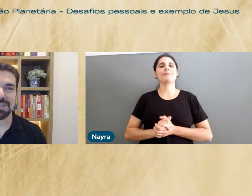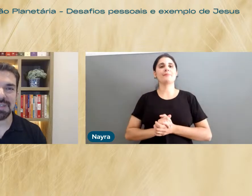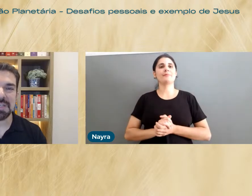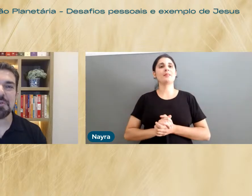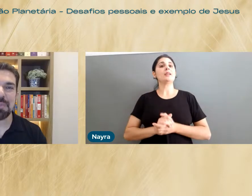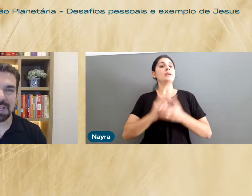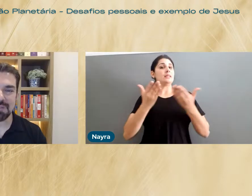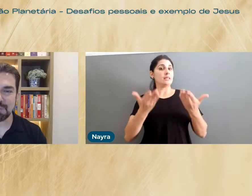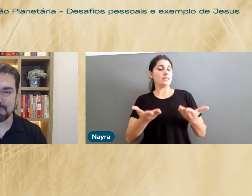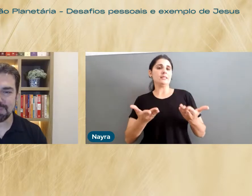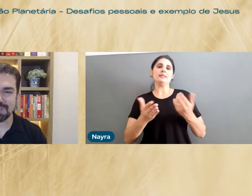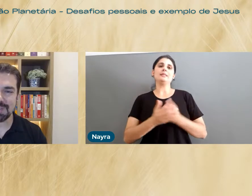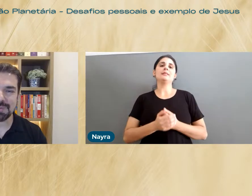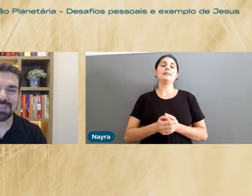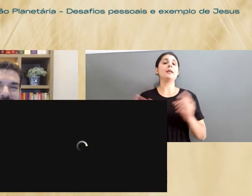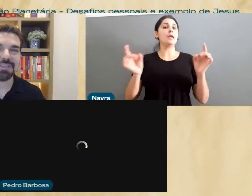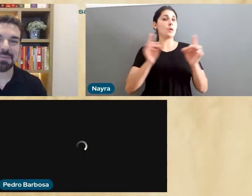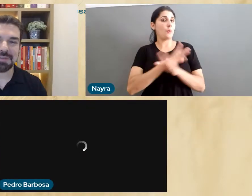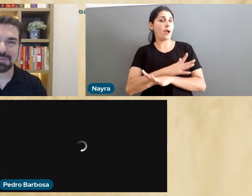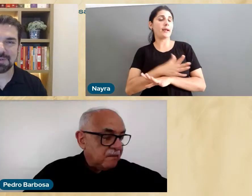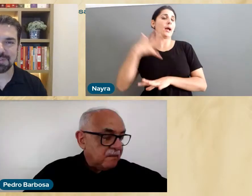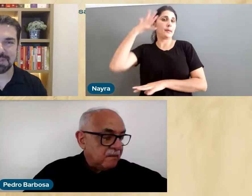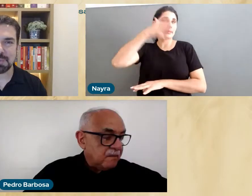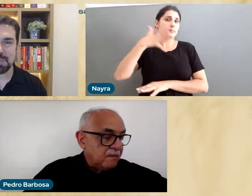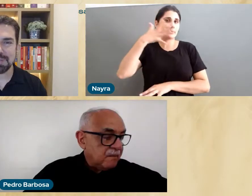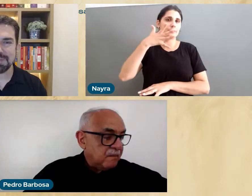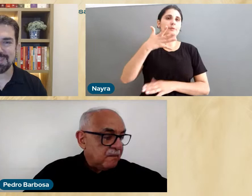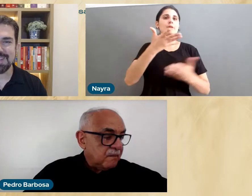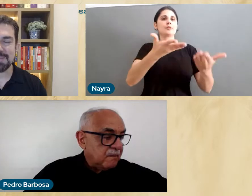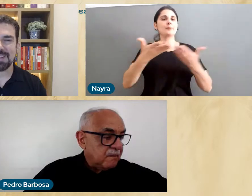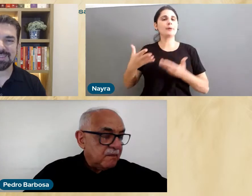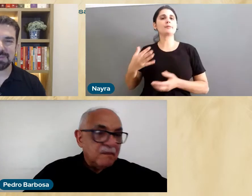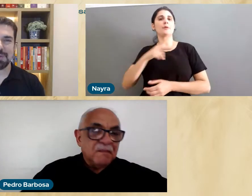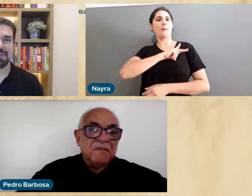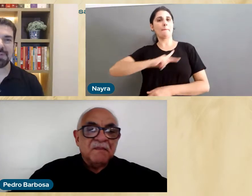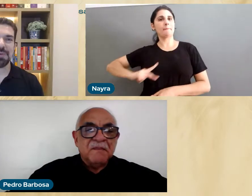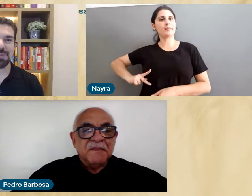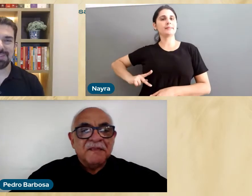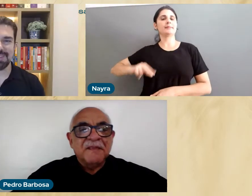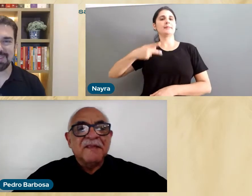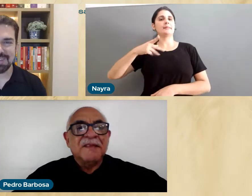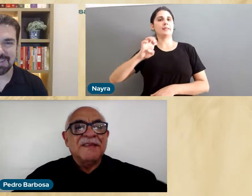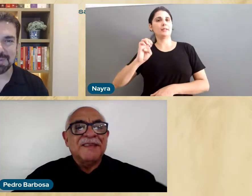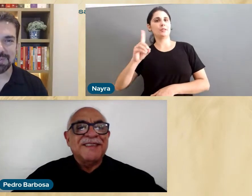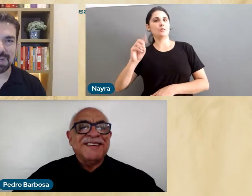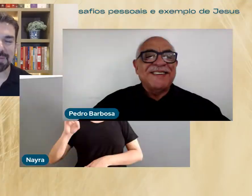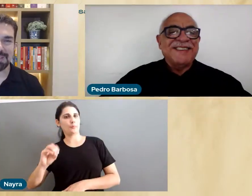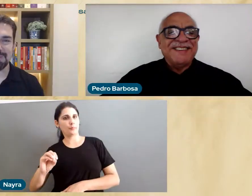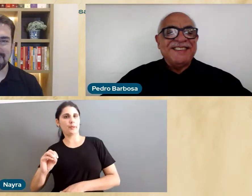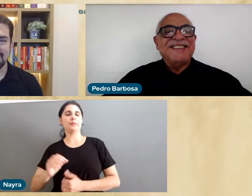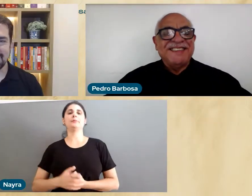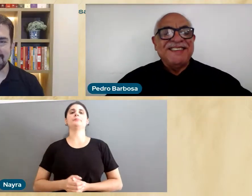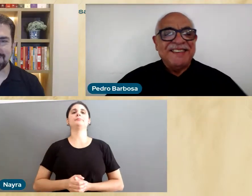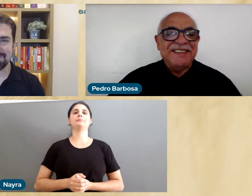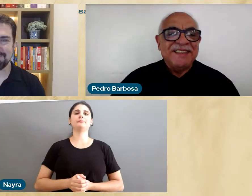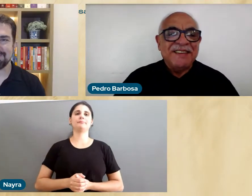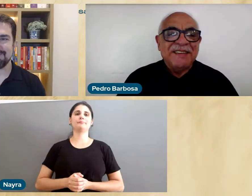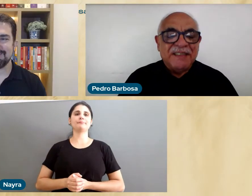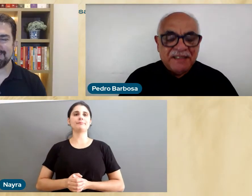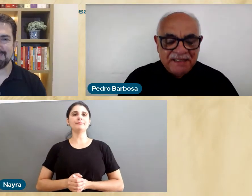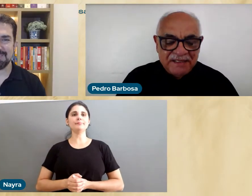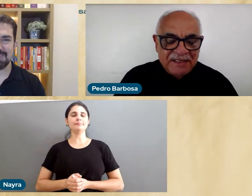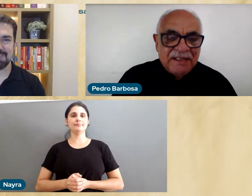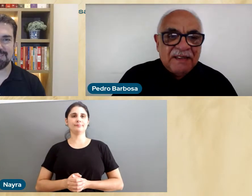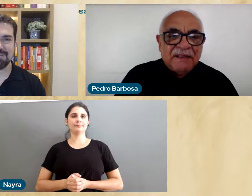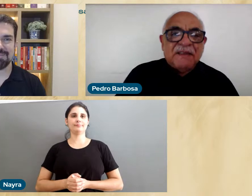encerro a nossa breve exposição, chamando de volta aqui o Pedro, para que a gente possa conduzir os trabalhos finais.